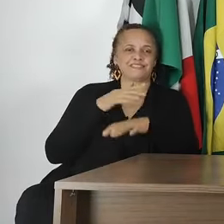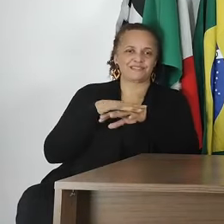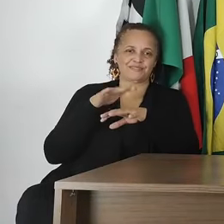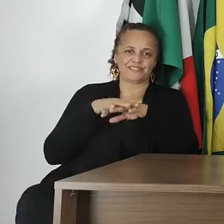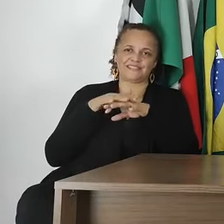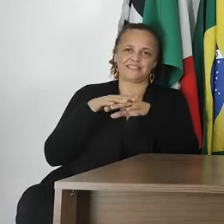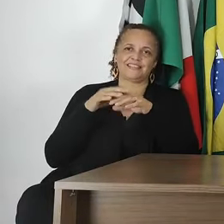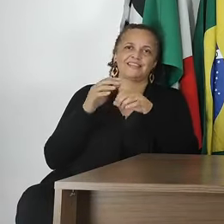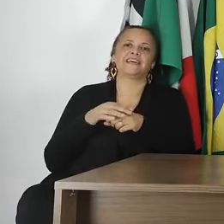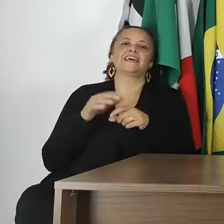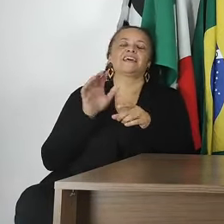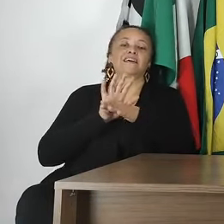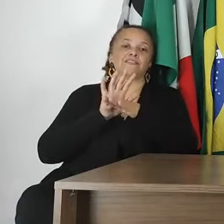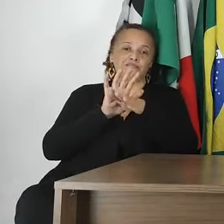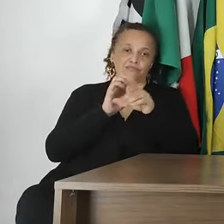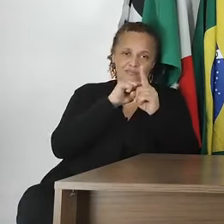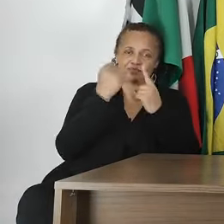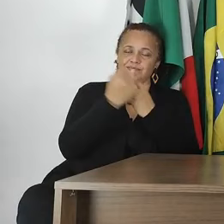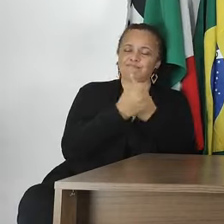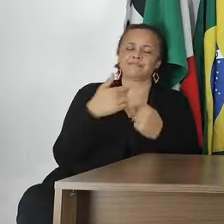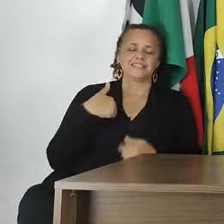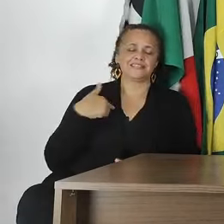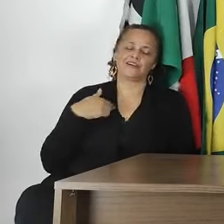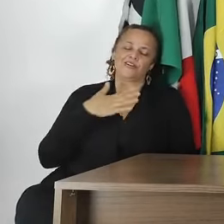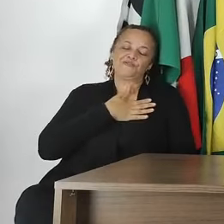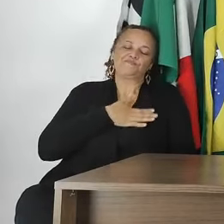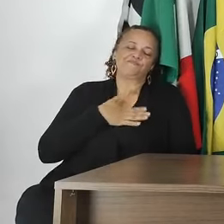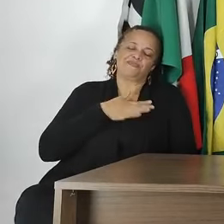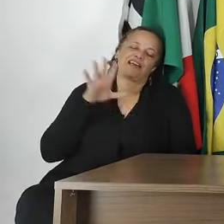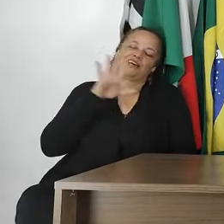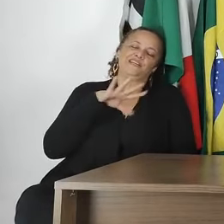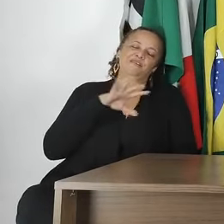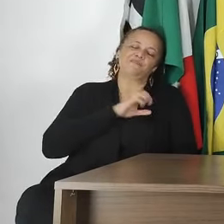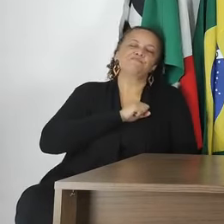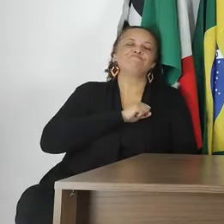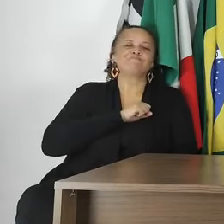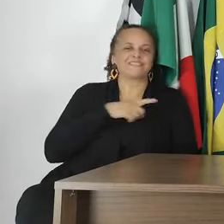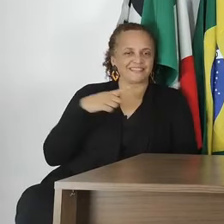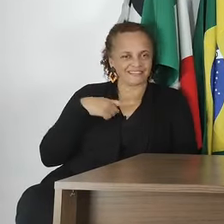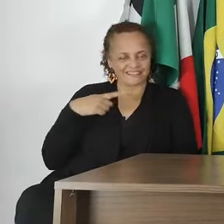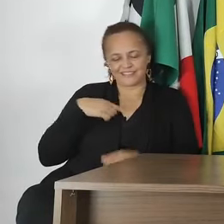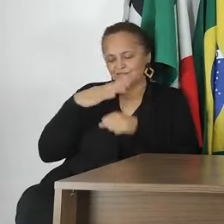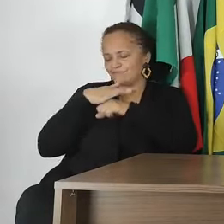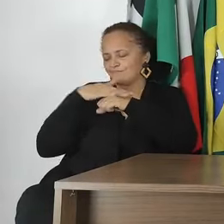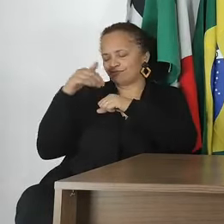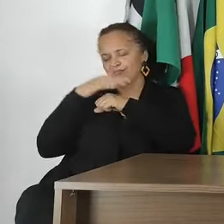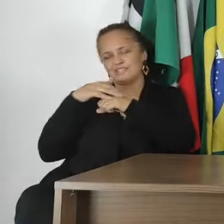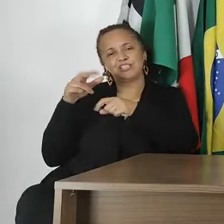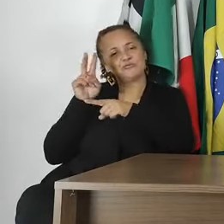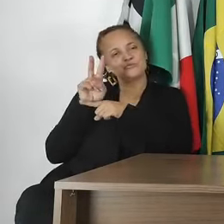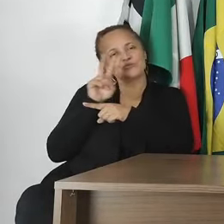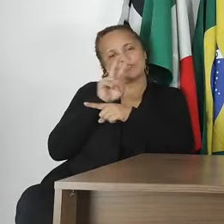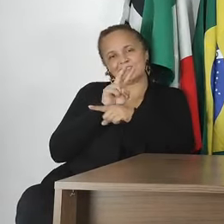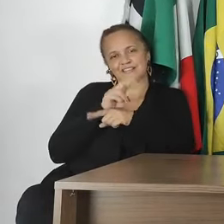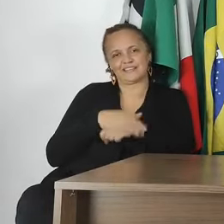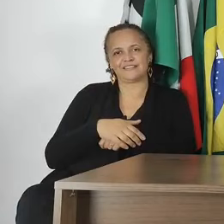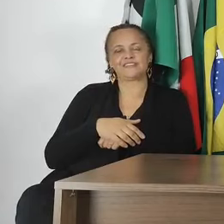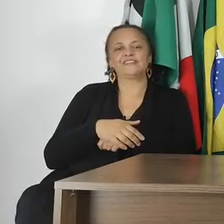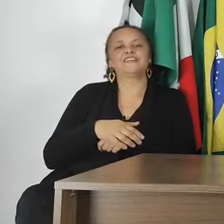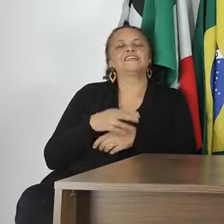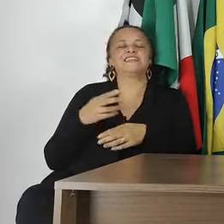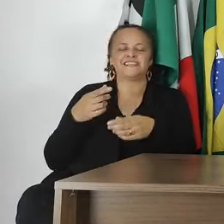que eu gosto muito, que eu tenho um grande carinho, que eu tenho um grande zelo, e estou